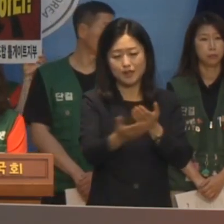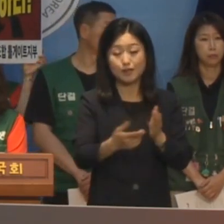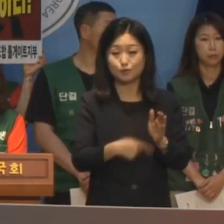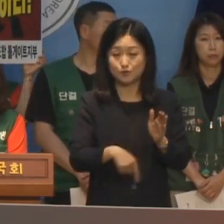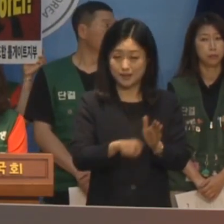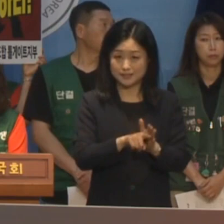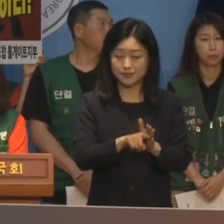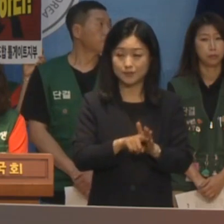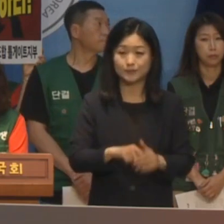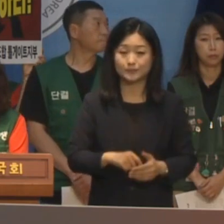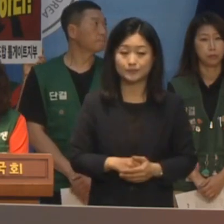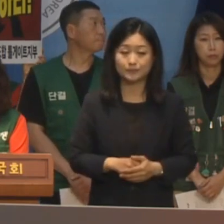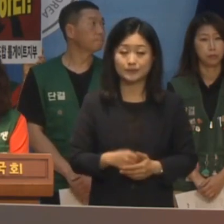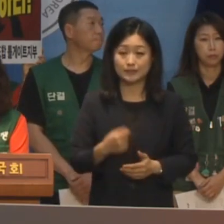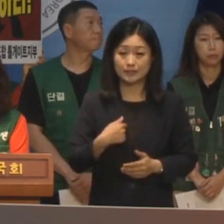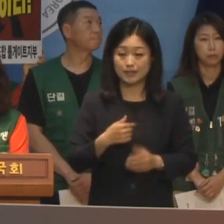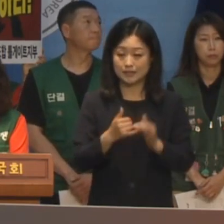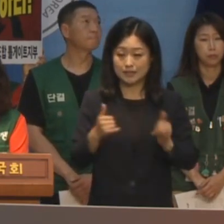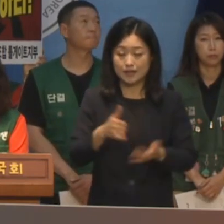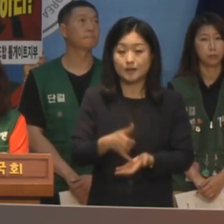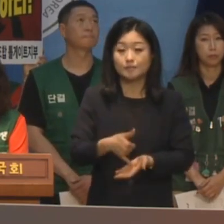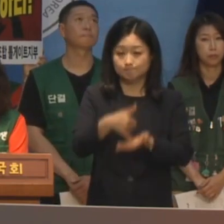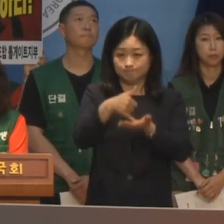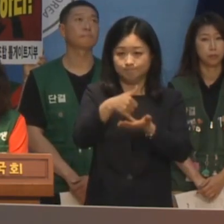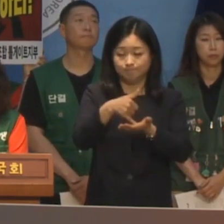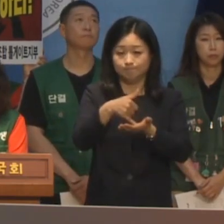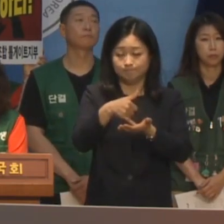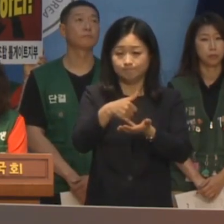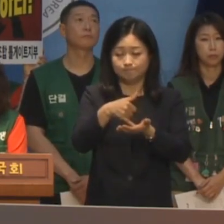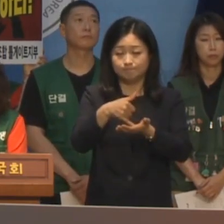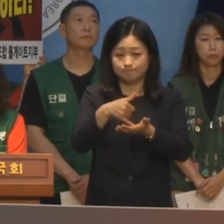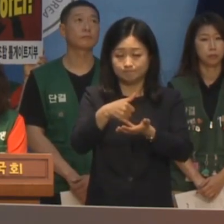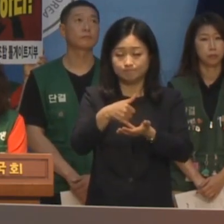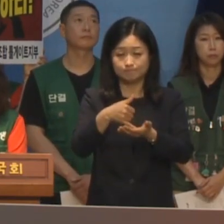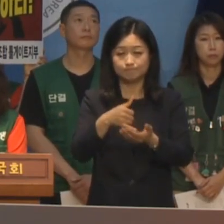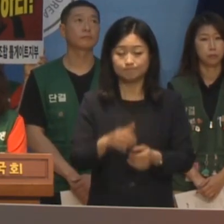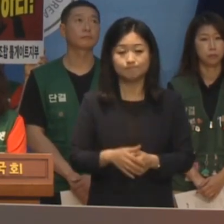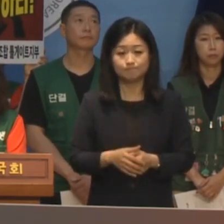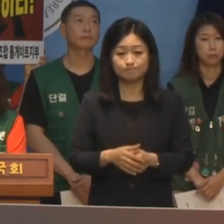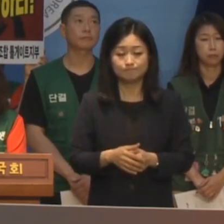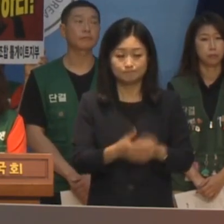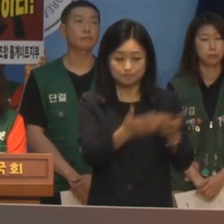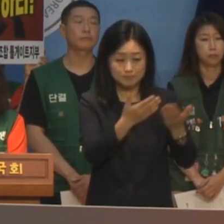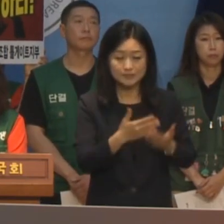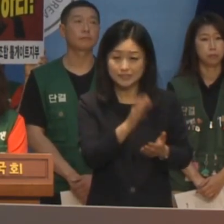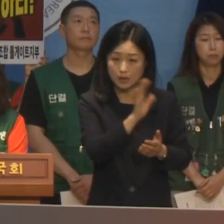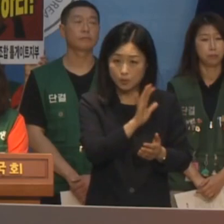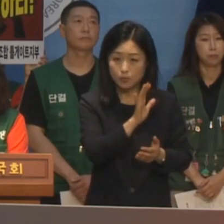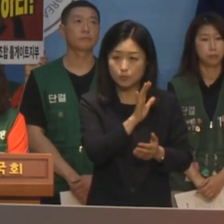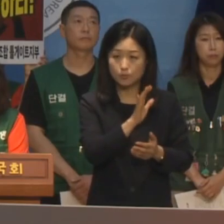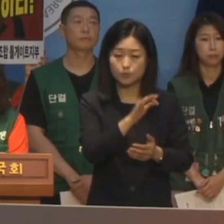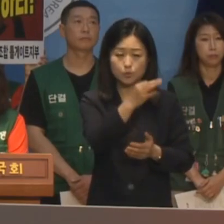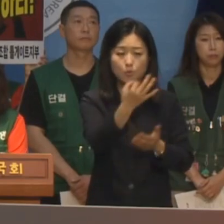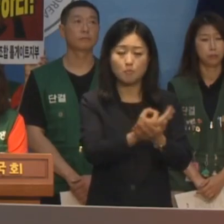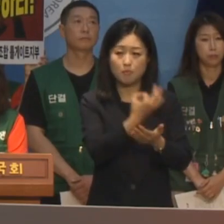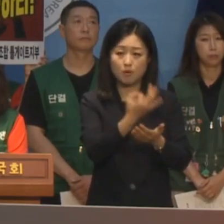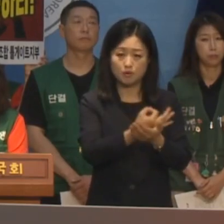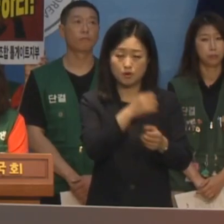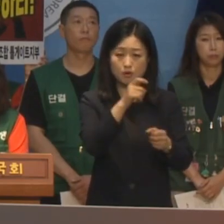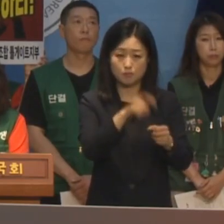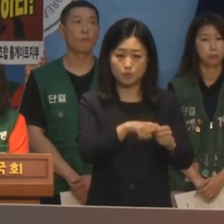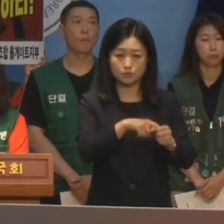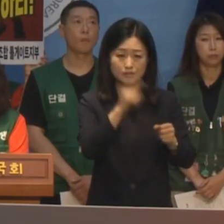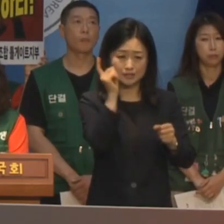맥서버와 같은 인간 존엄을 모르고 순합원을 돈벌이 순하들로만 취급하는 악질